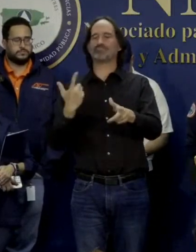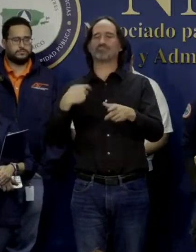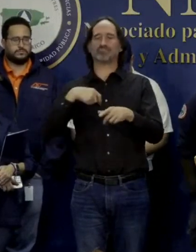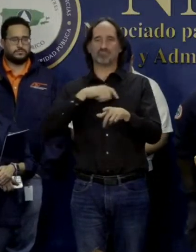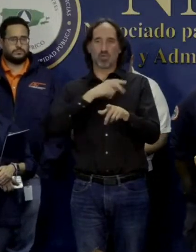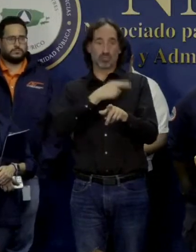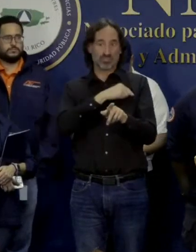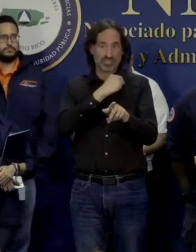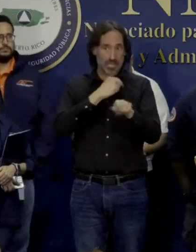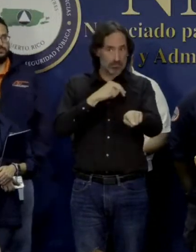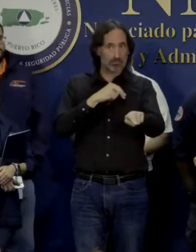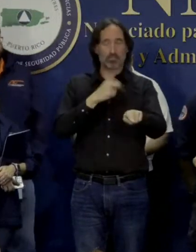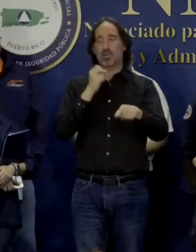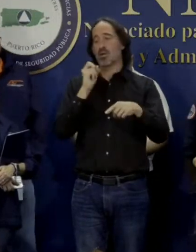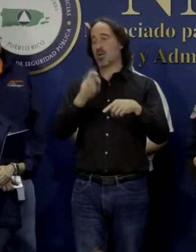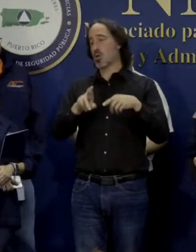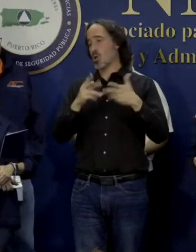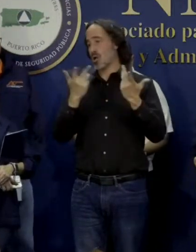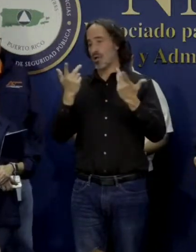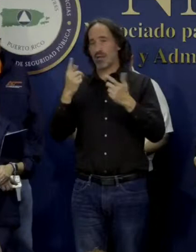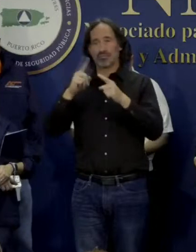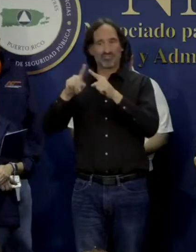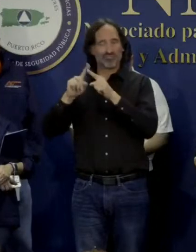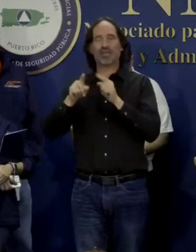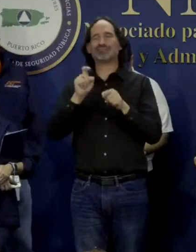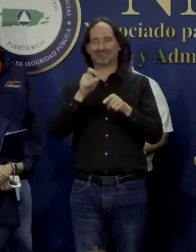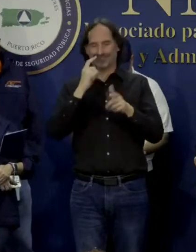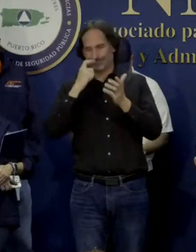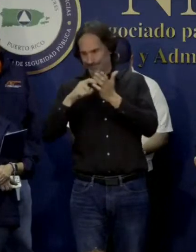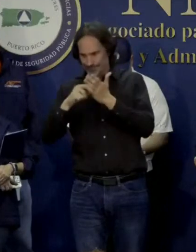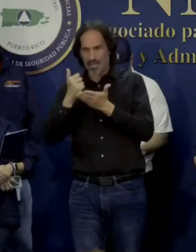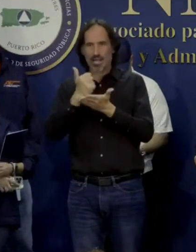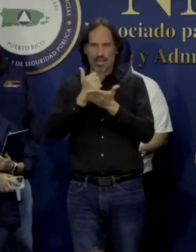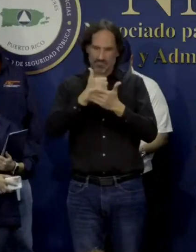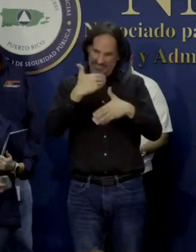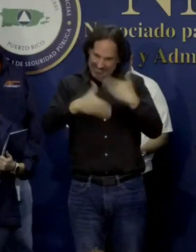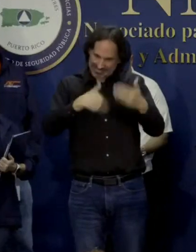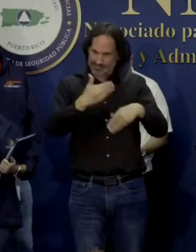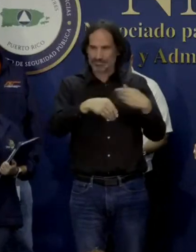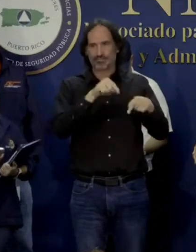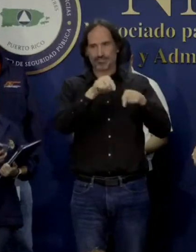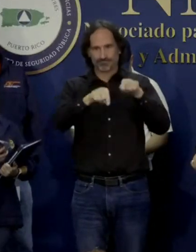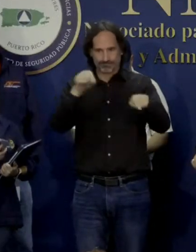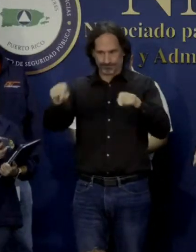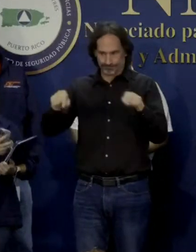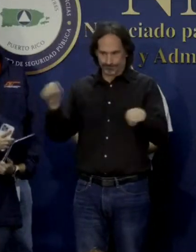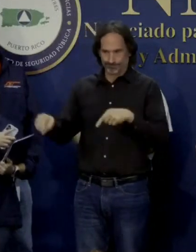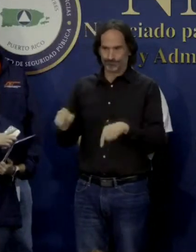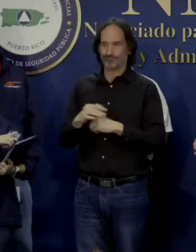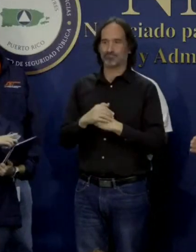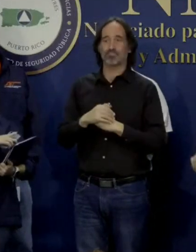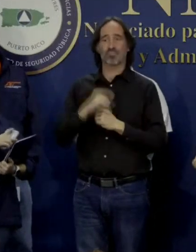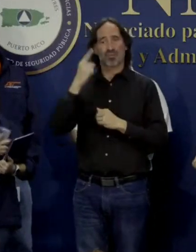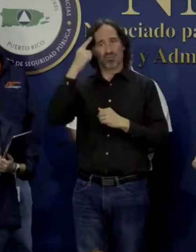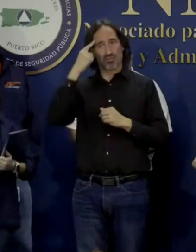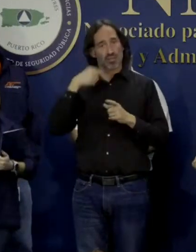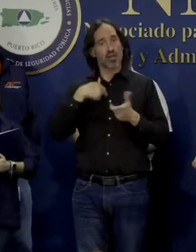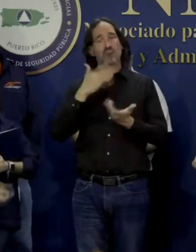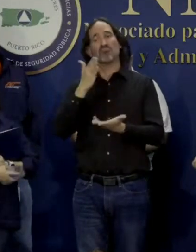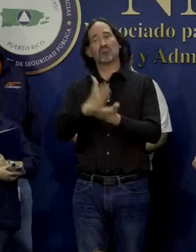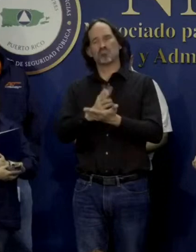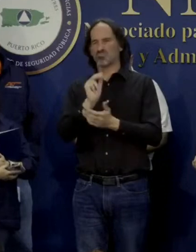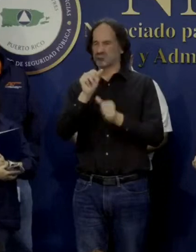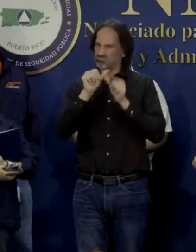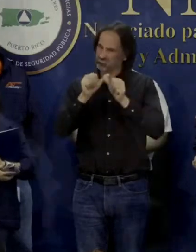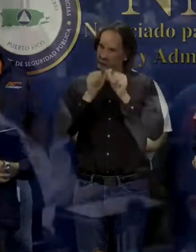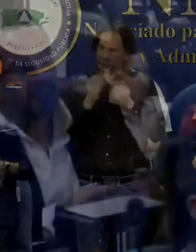en la calle, nuestro centro de operaciones de emergencia está trabajando, ¿verdad?, para 24/7, no hemos detenido, en conjunto con este centro de operaciones de